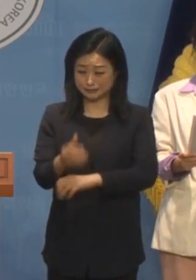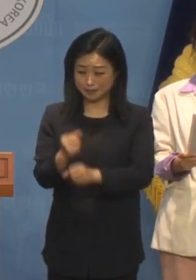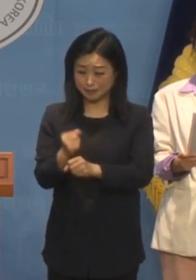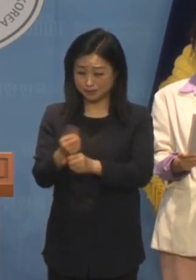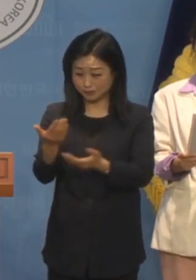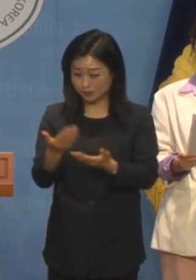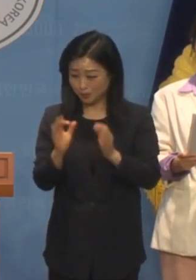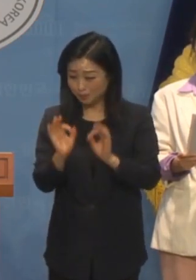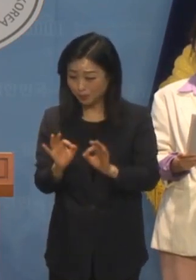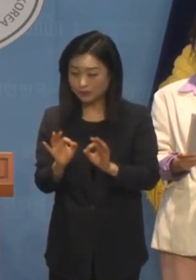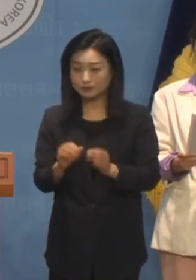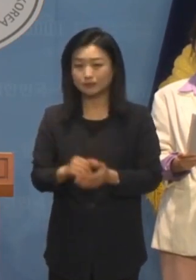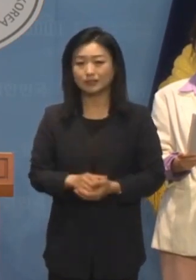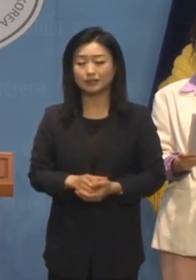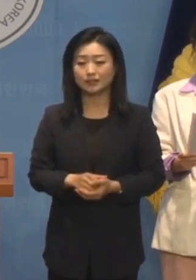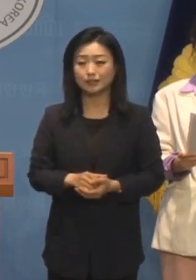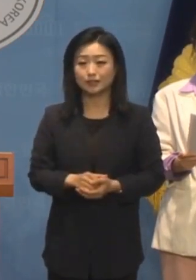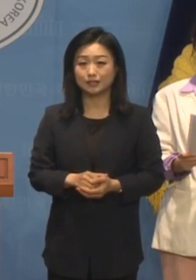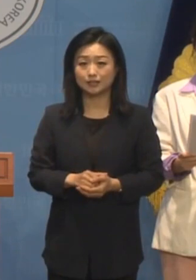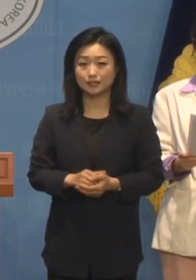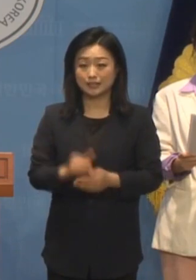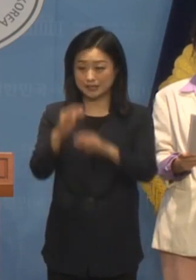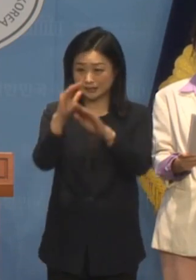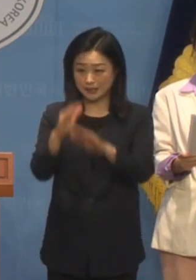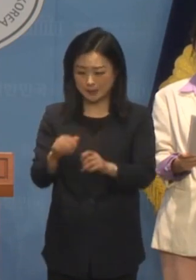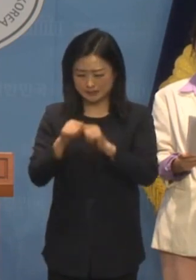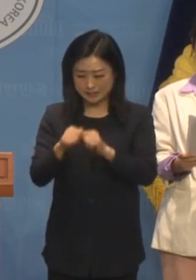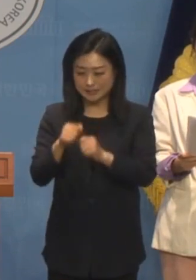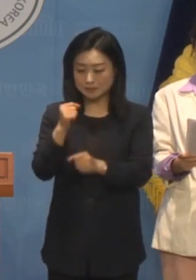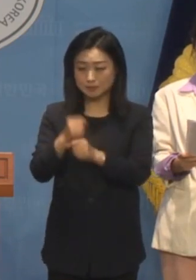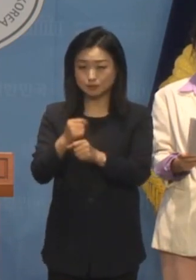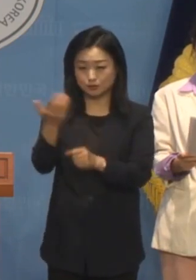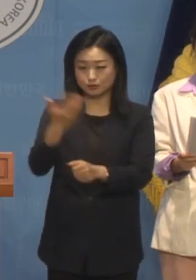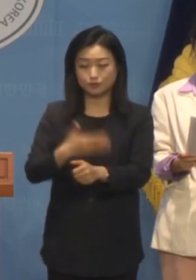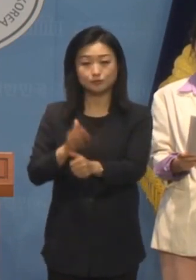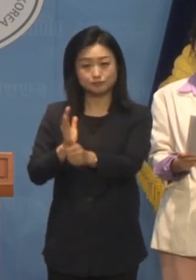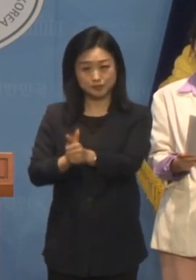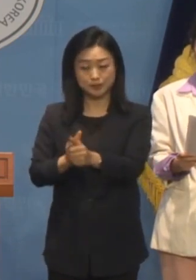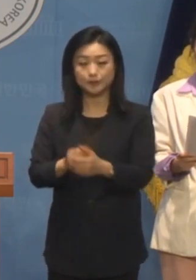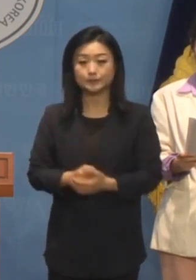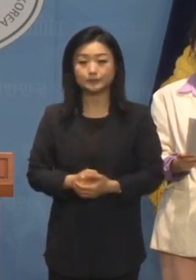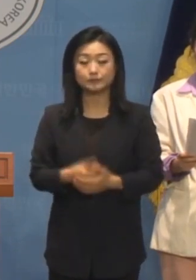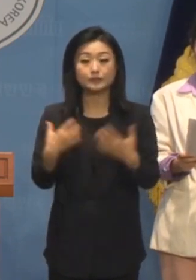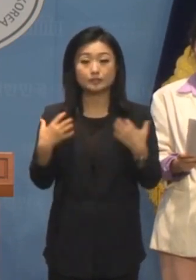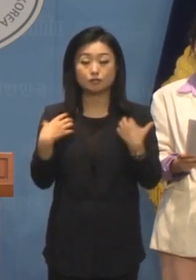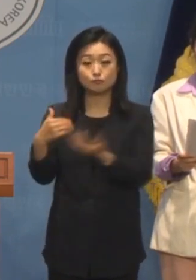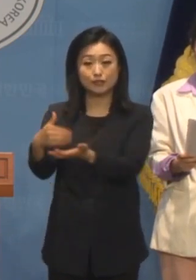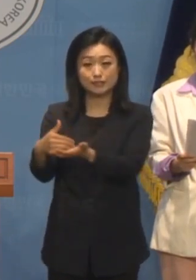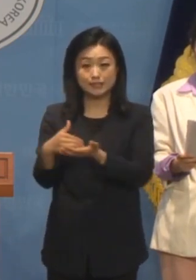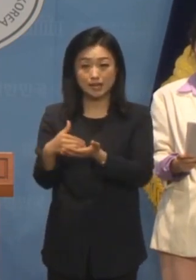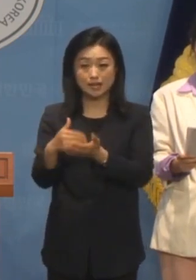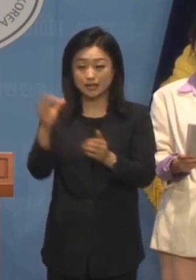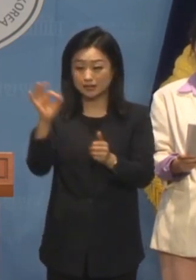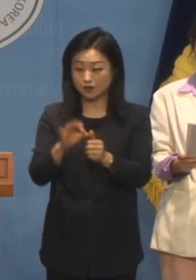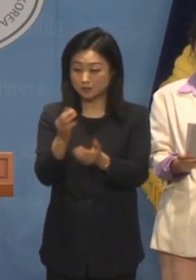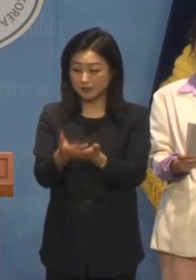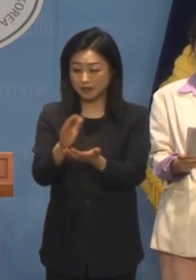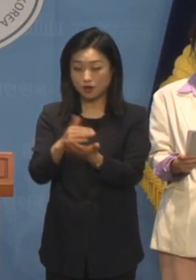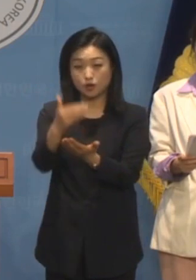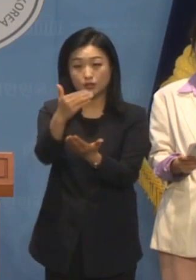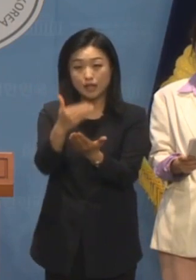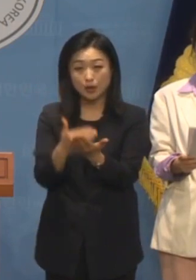안을 제대로 담아 국회에 제출할 것을 강력히 촉구합니다. 정부가 제시하는 국민연금